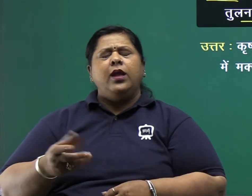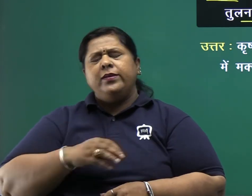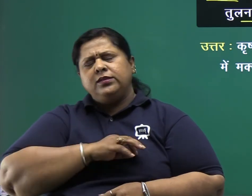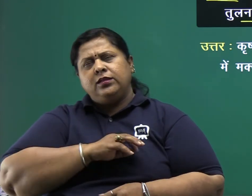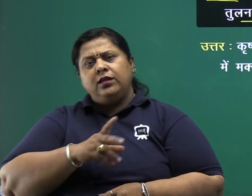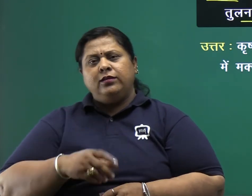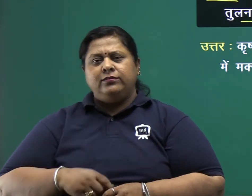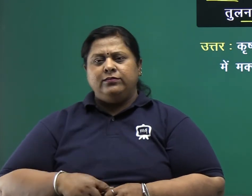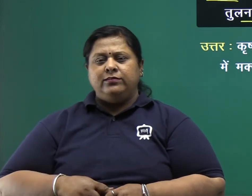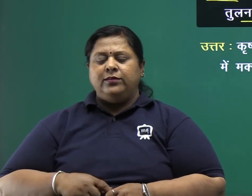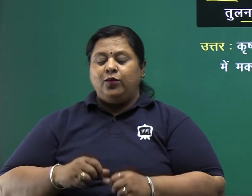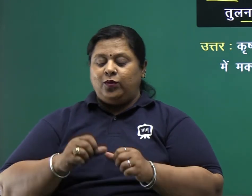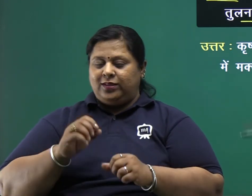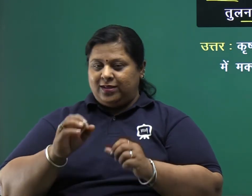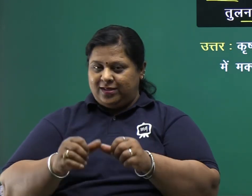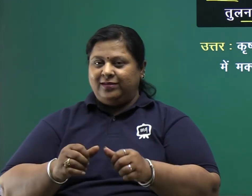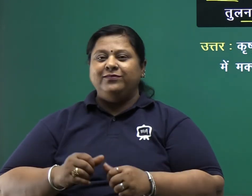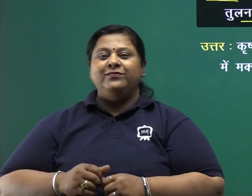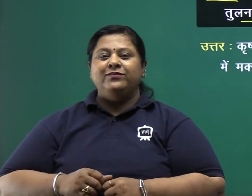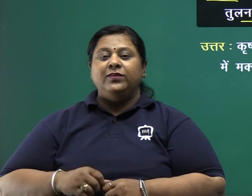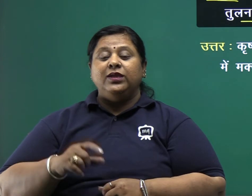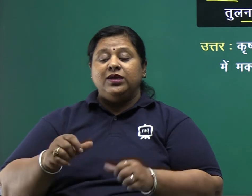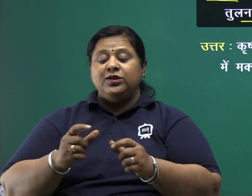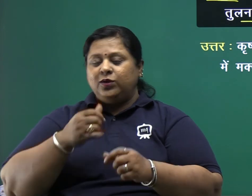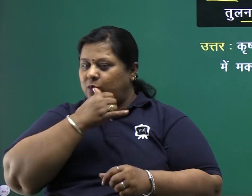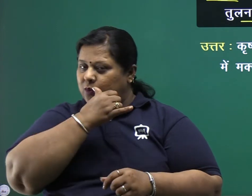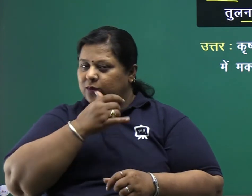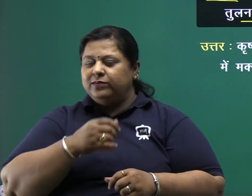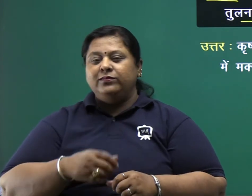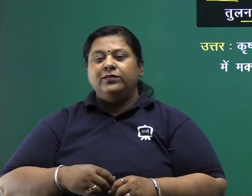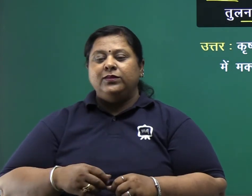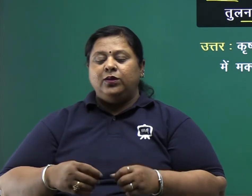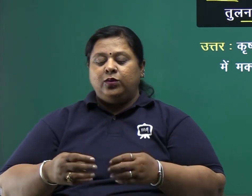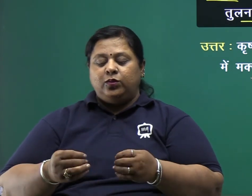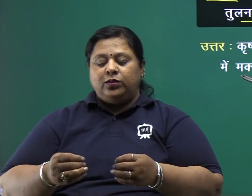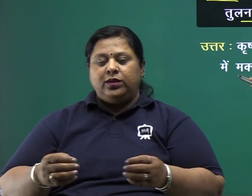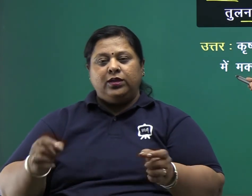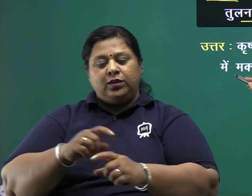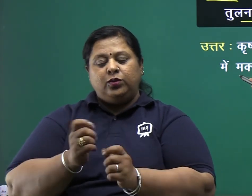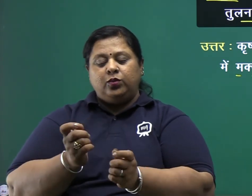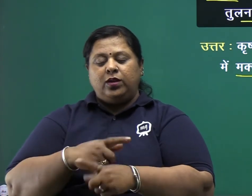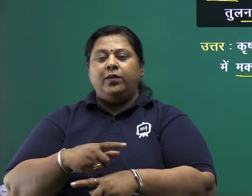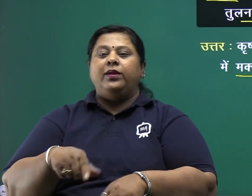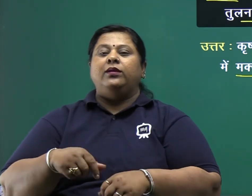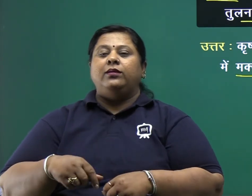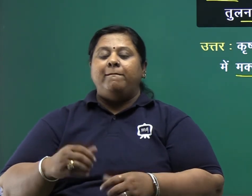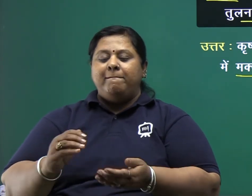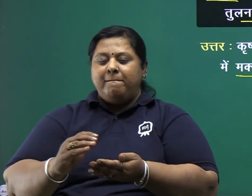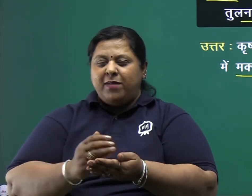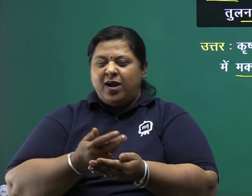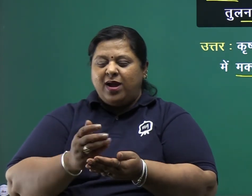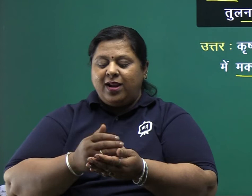था? उत्तर है कृष्ण को दूध की तुलना में